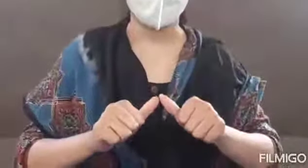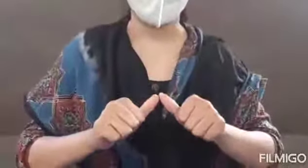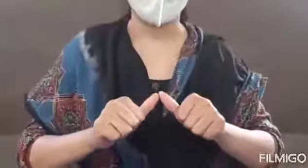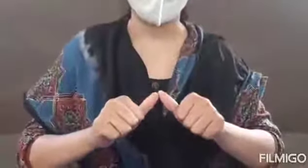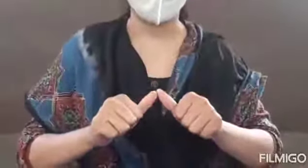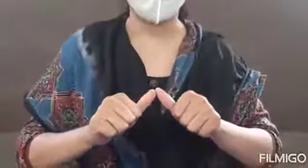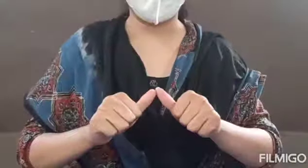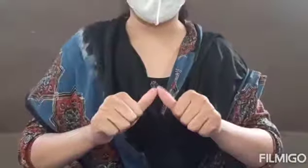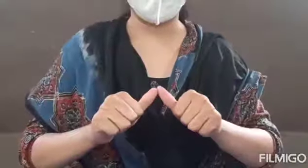એ